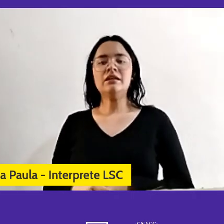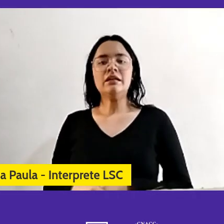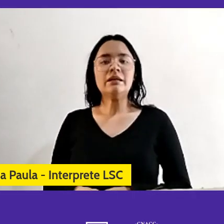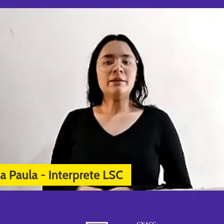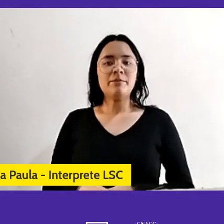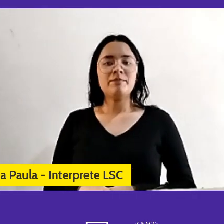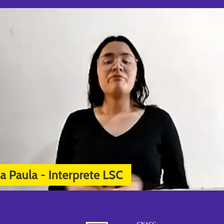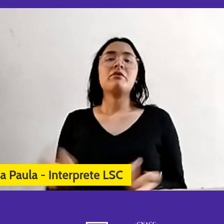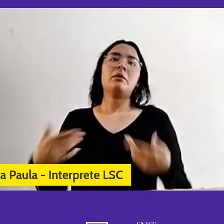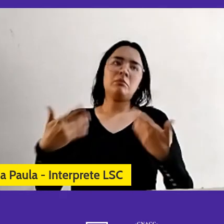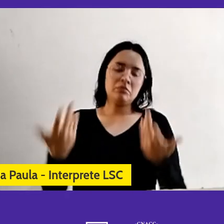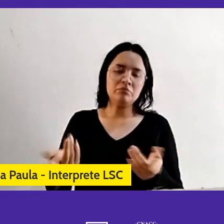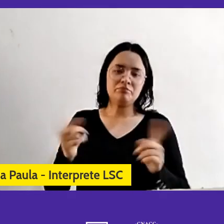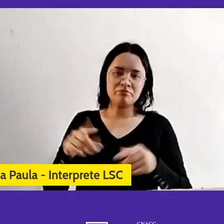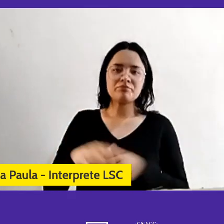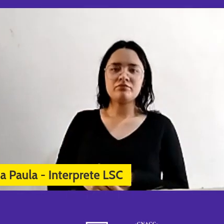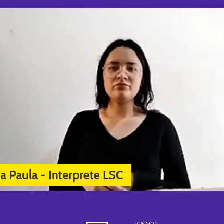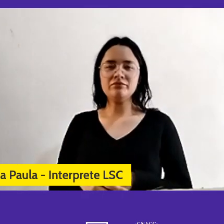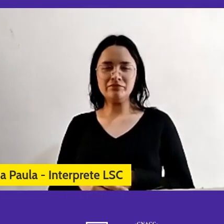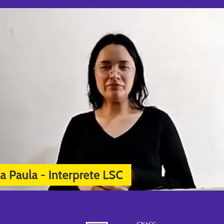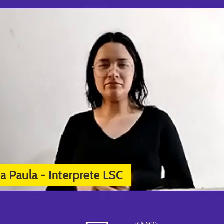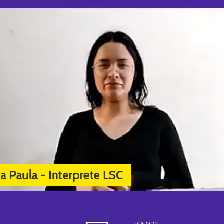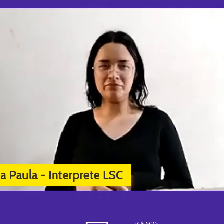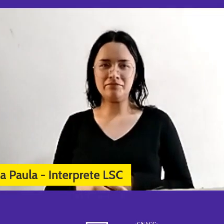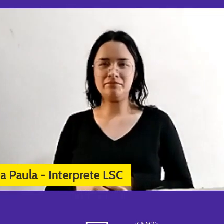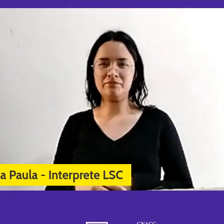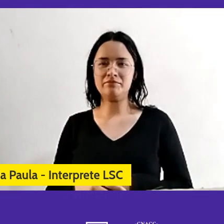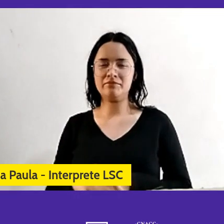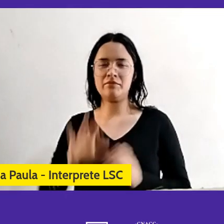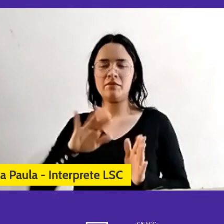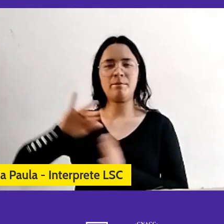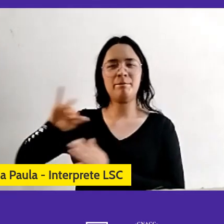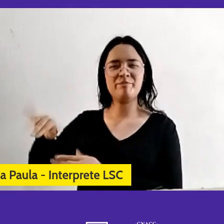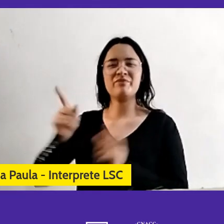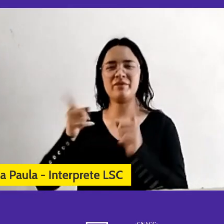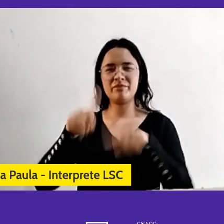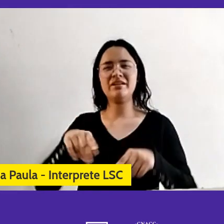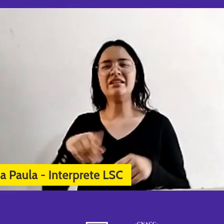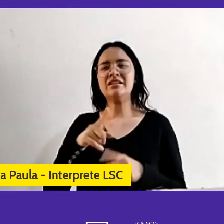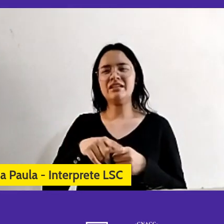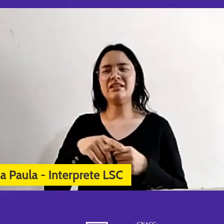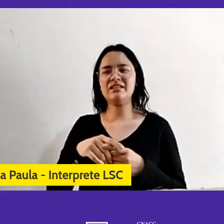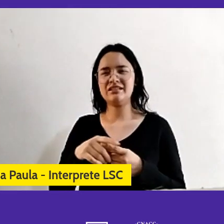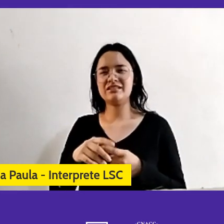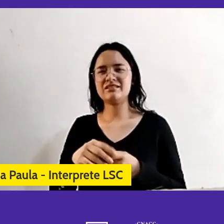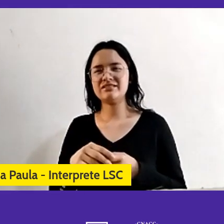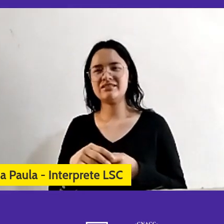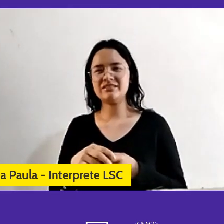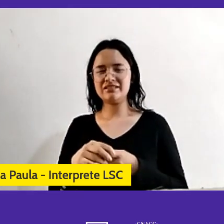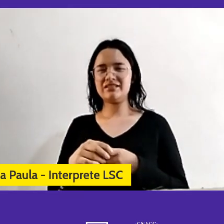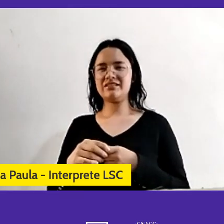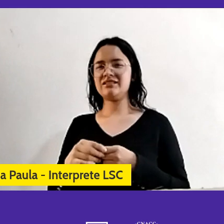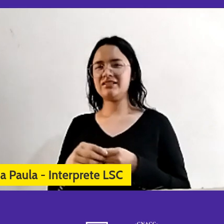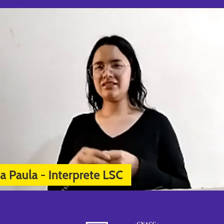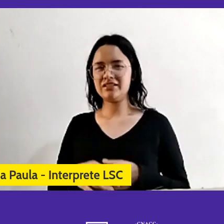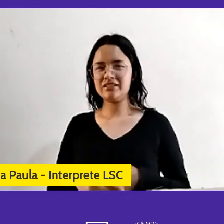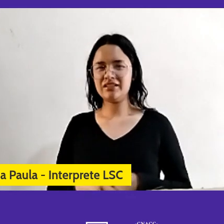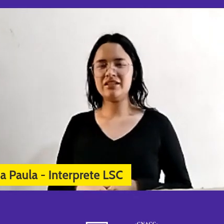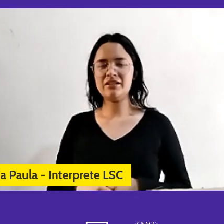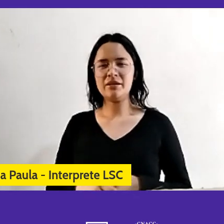Pero bueno, también está el tema del theatrical, que si bien está